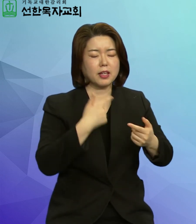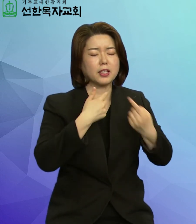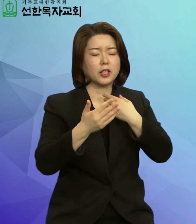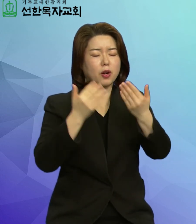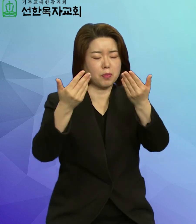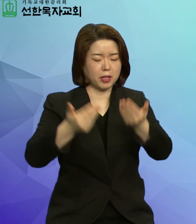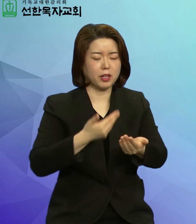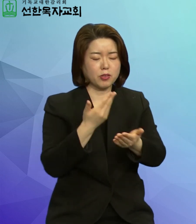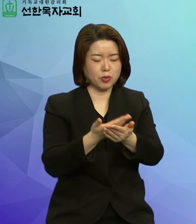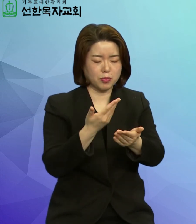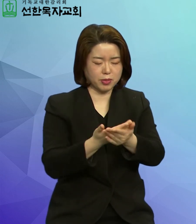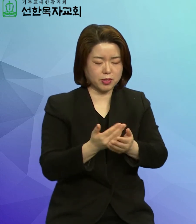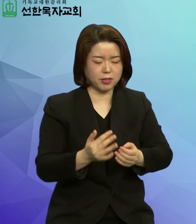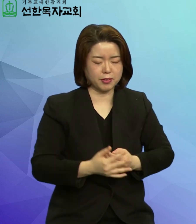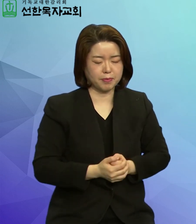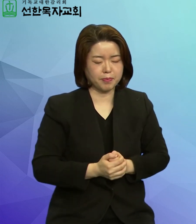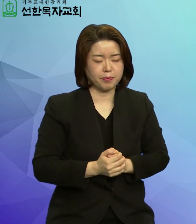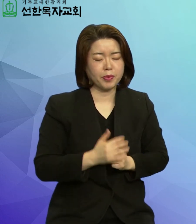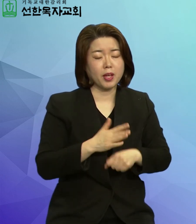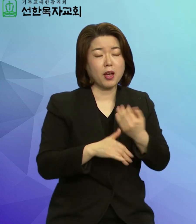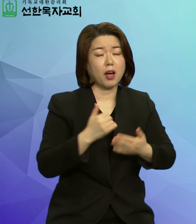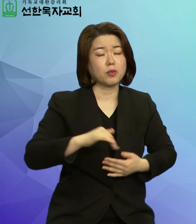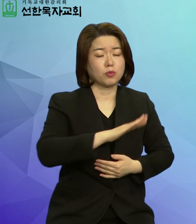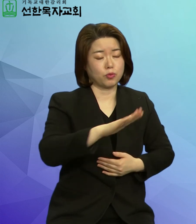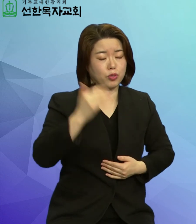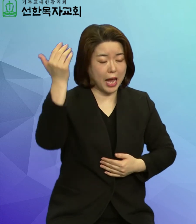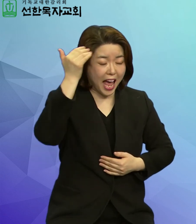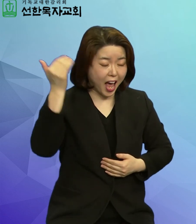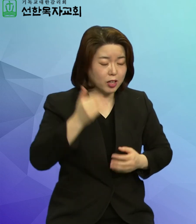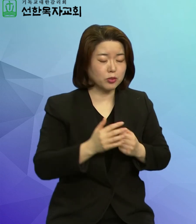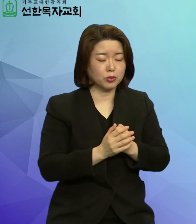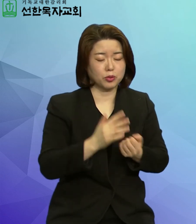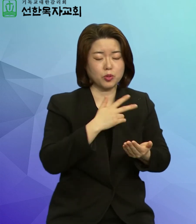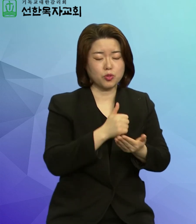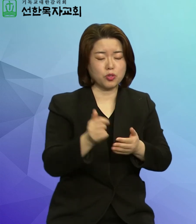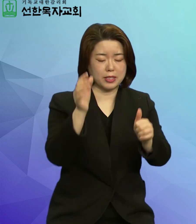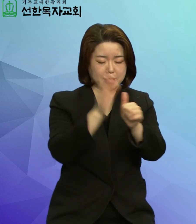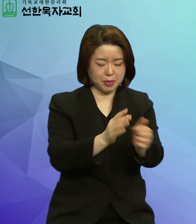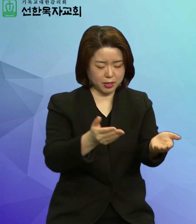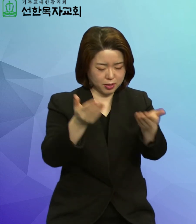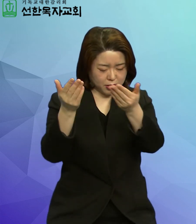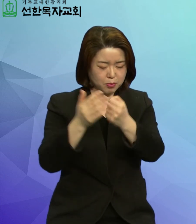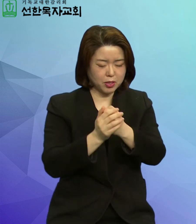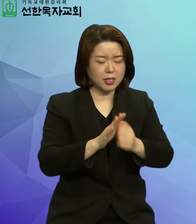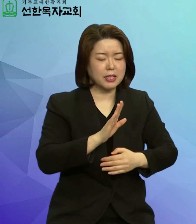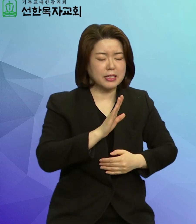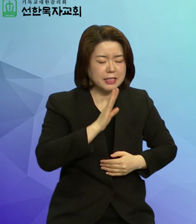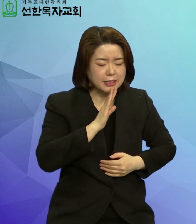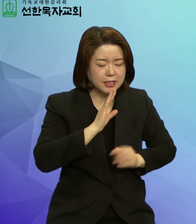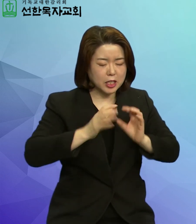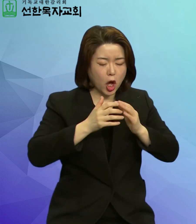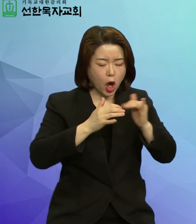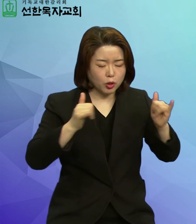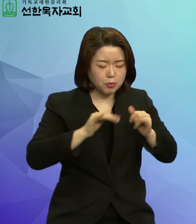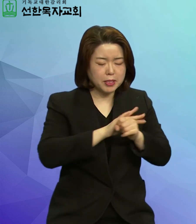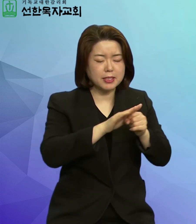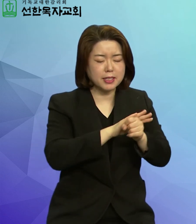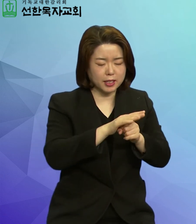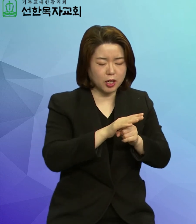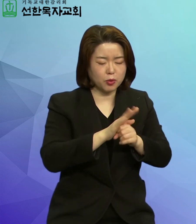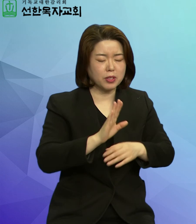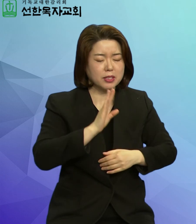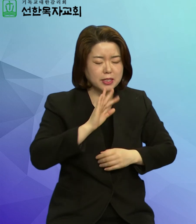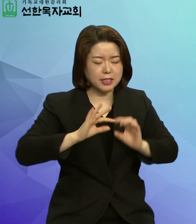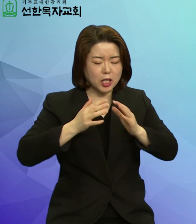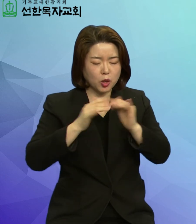역사를 경험하게 하옵소서. 하나님 우리 나라를 주님께 부탁합니다. 진정으로 국민을